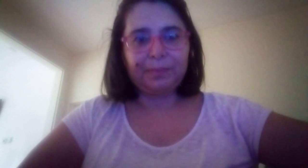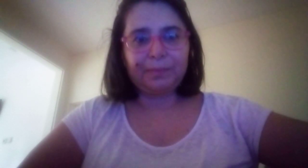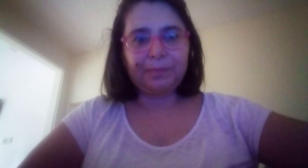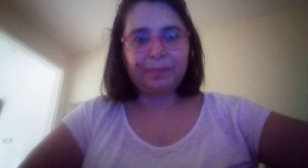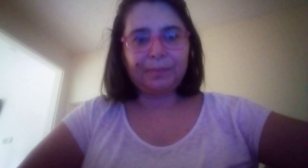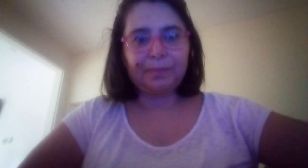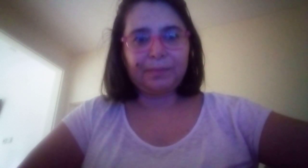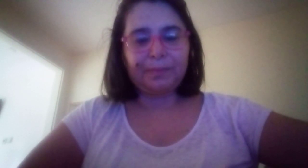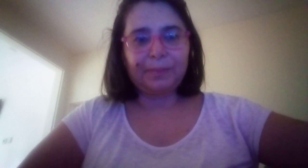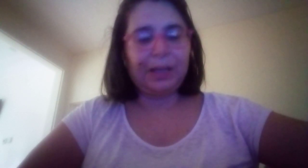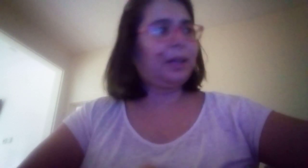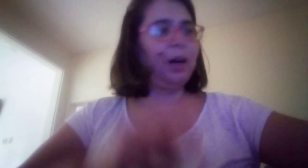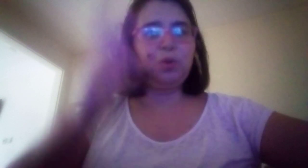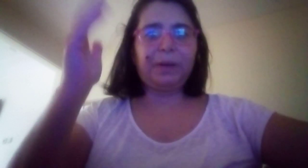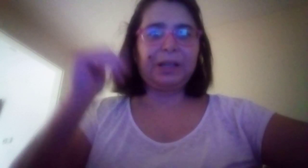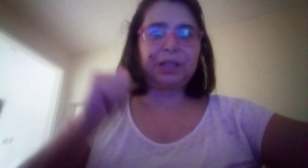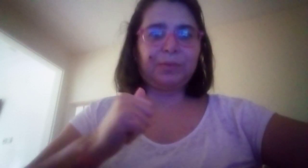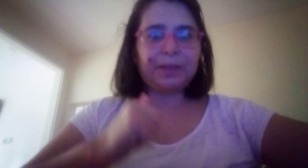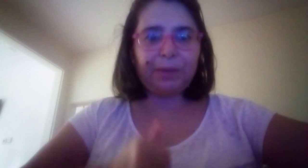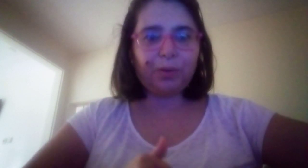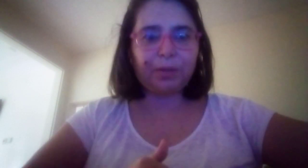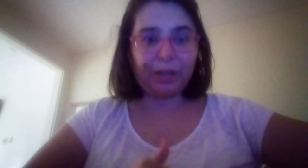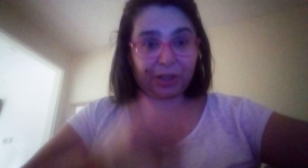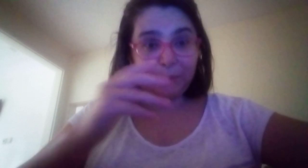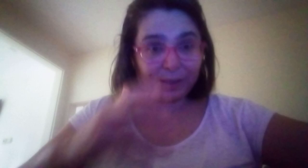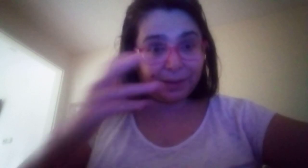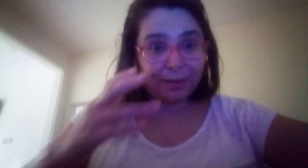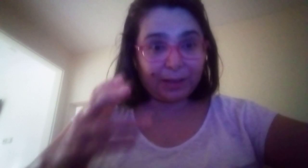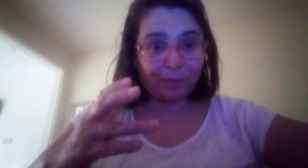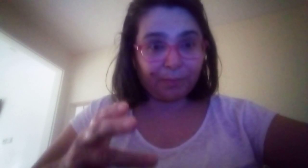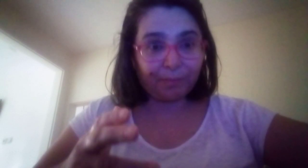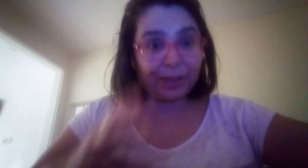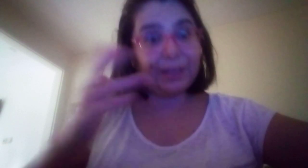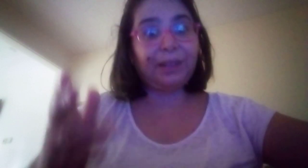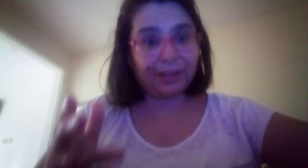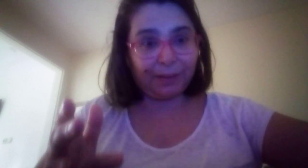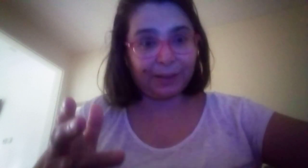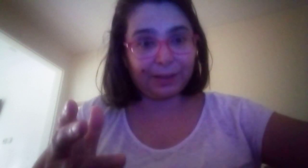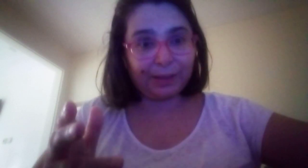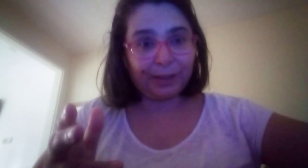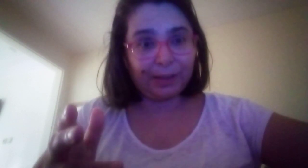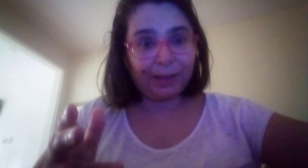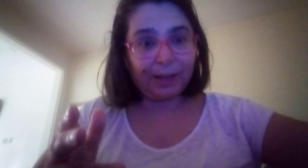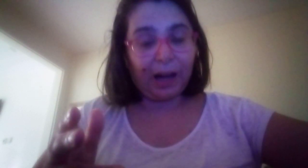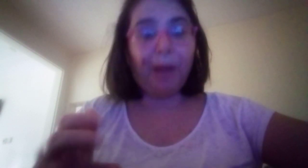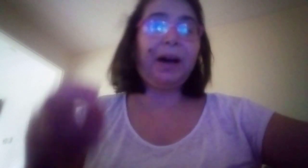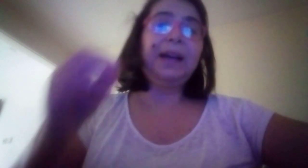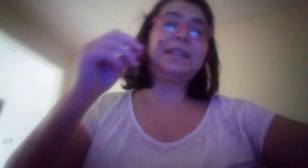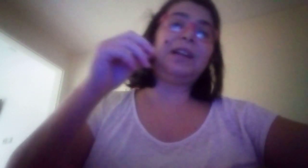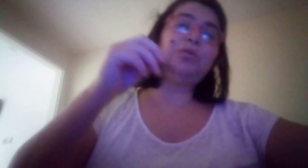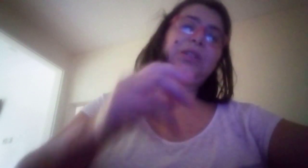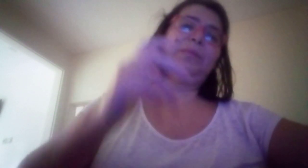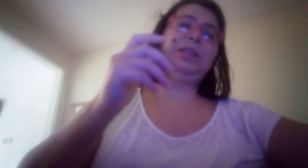tercihim yani Avrupa yaşamını seviyorum yaşam tarzlarını seviyorum İnsan hakkı var ama kendi ülkemi de